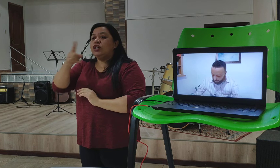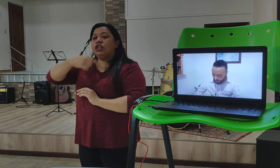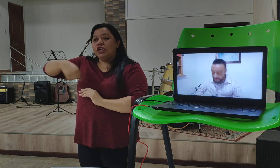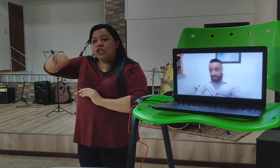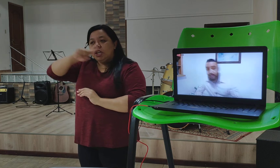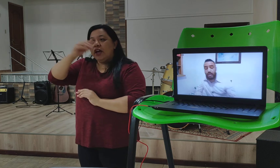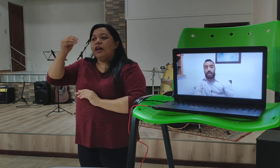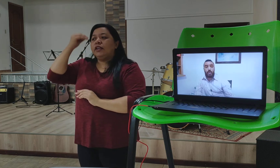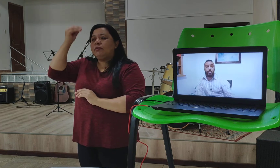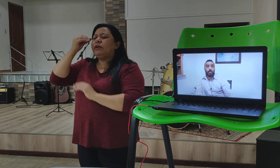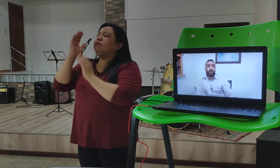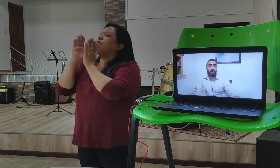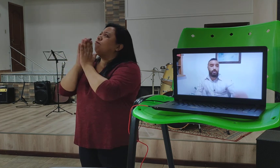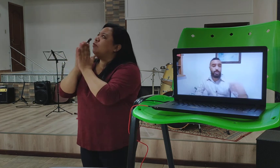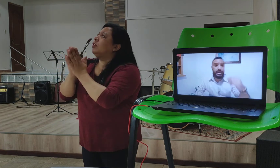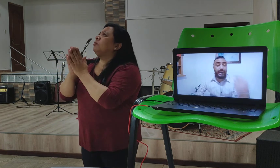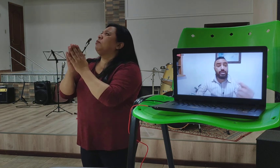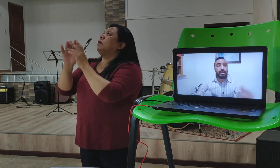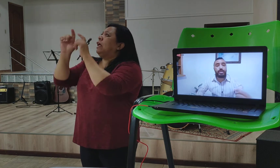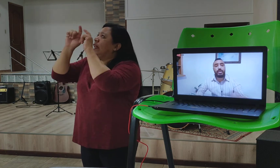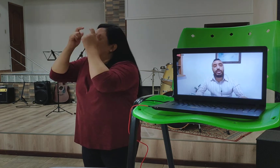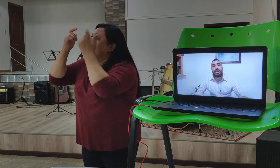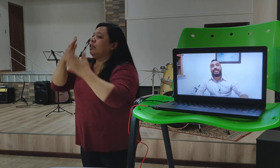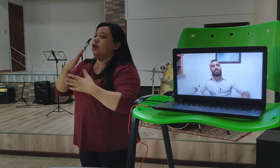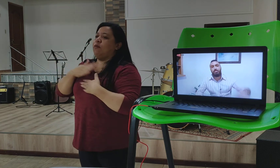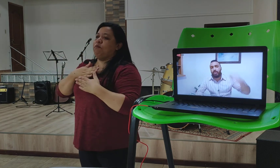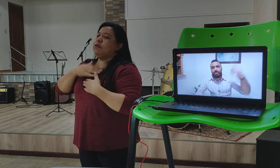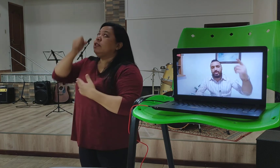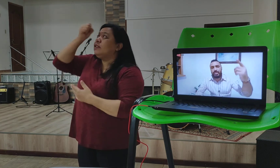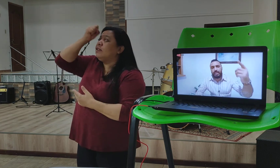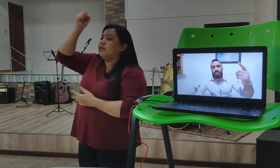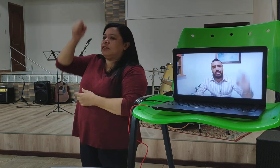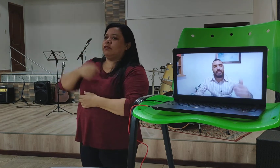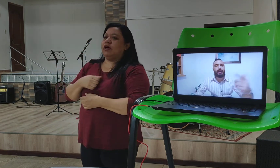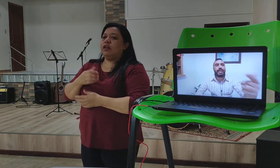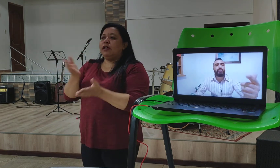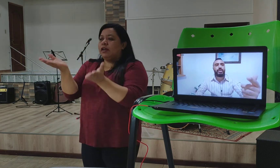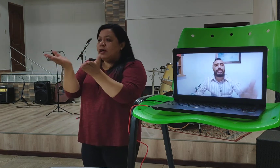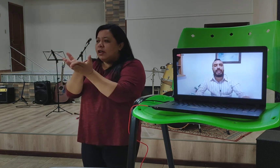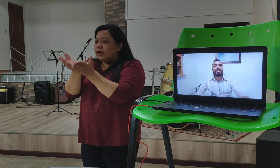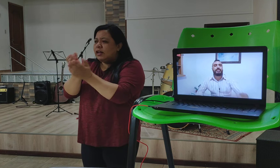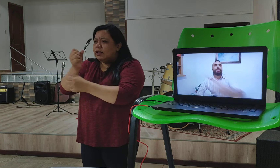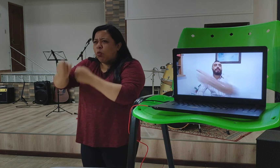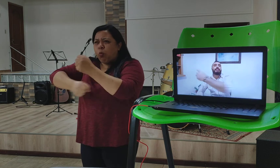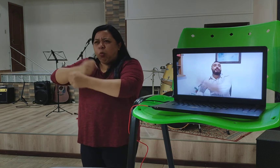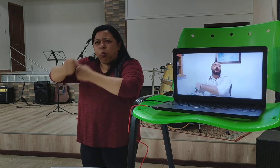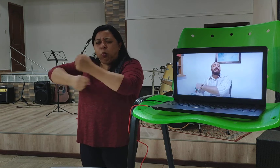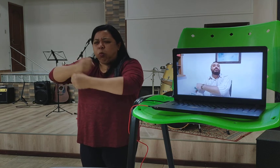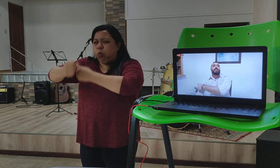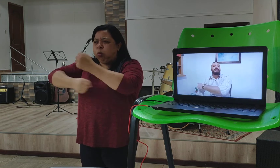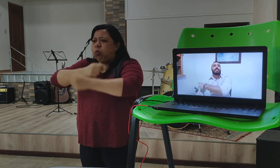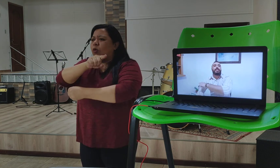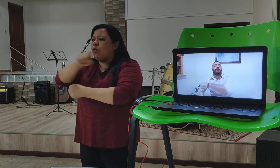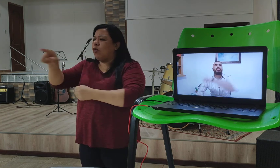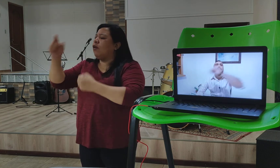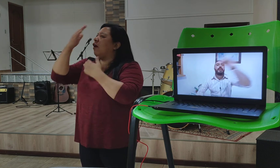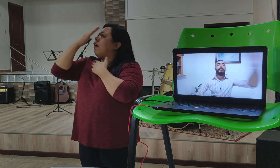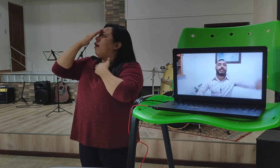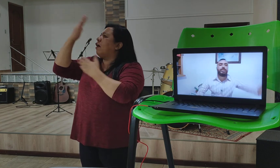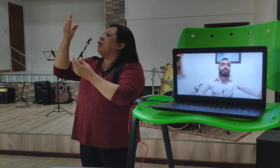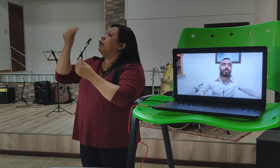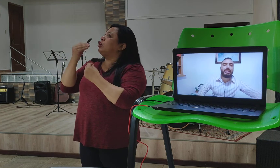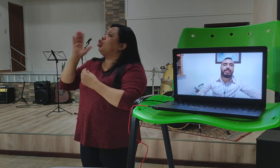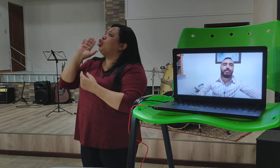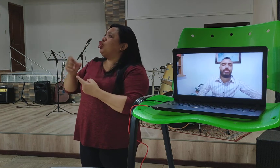também deve orar assim. O crente já de muitos anos, ele deve orar ao Senhor, agradecendo pela sabedoria que o Senhor já deu